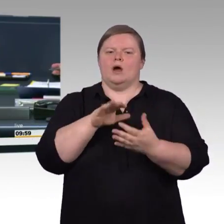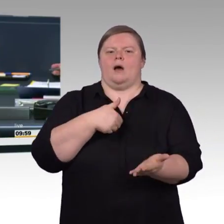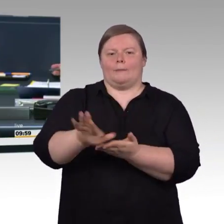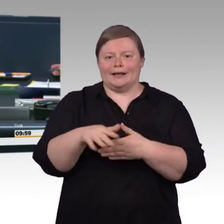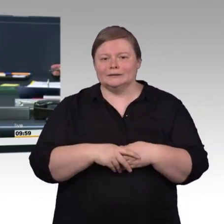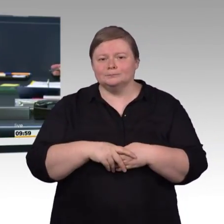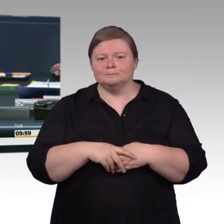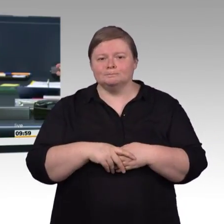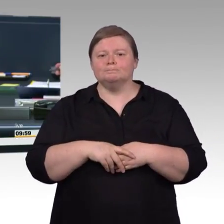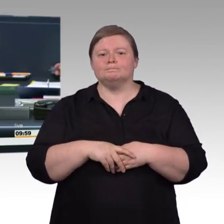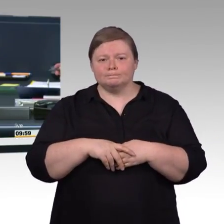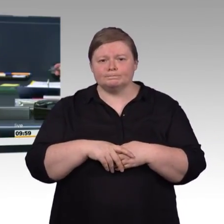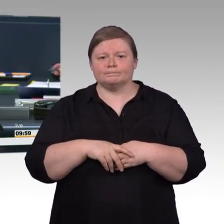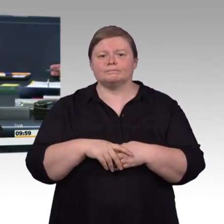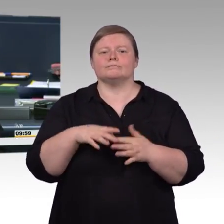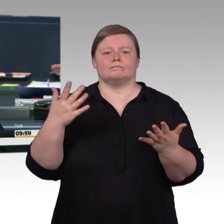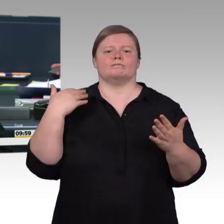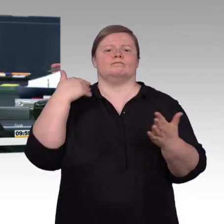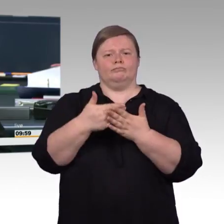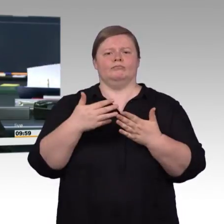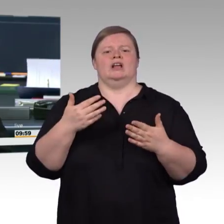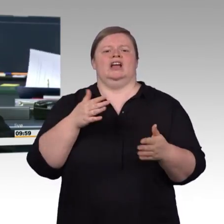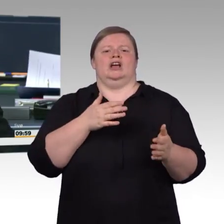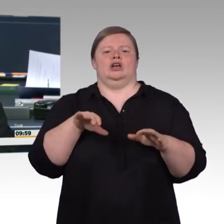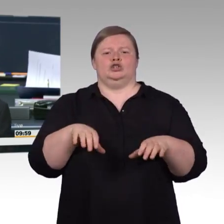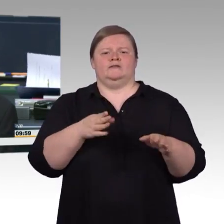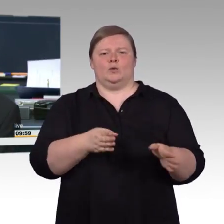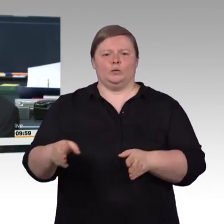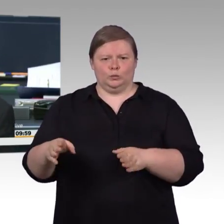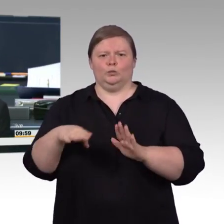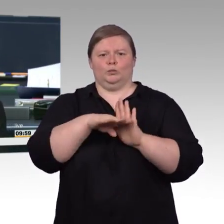der Ausschuss für Verbraucherschutz und